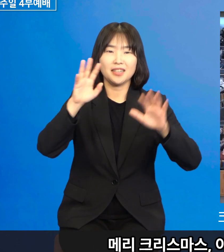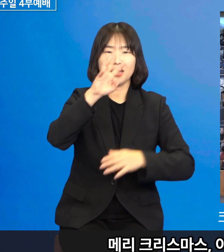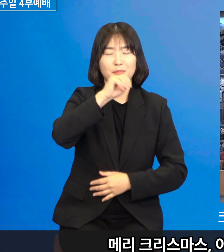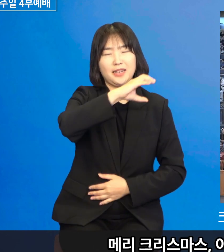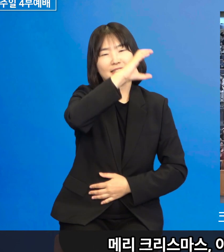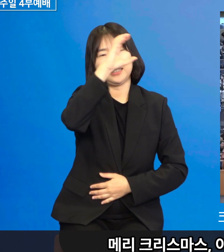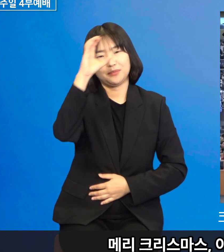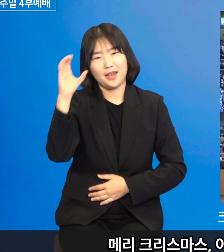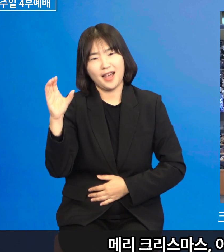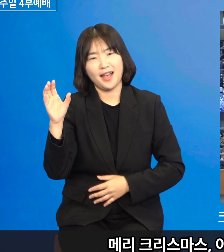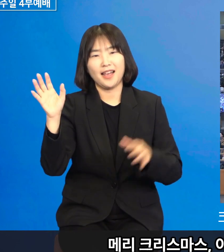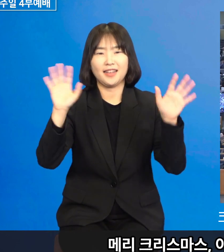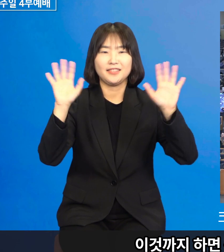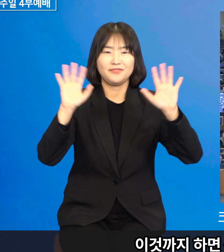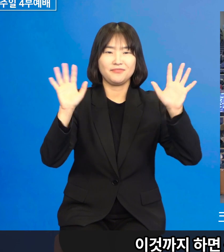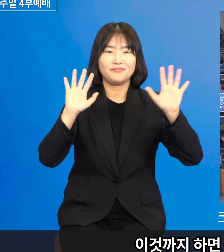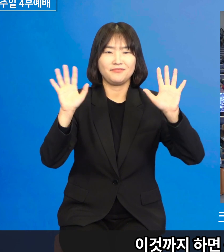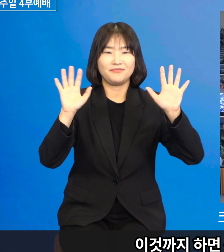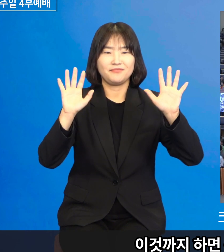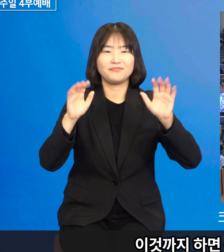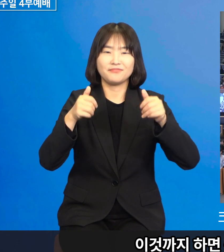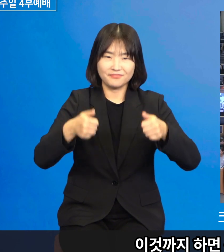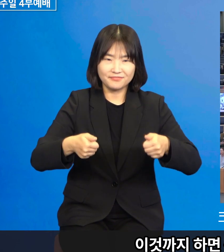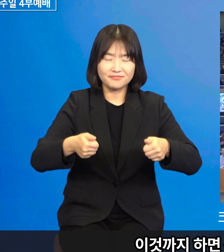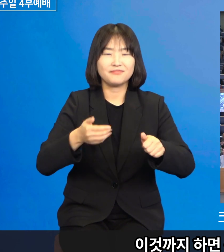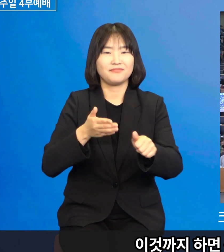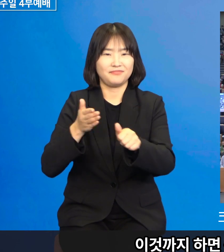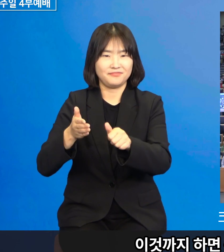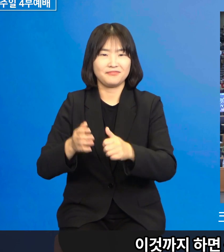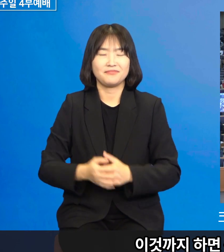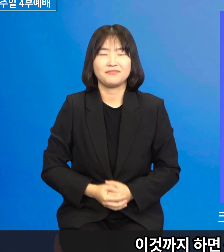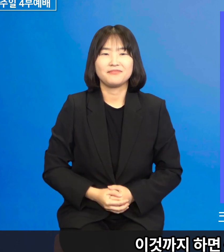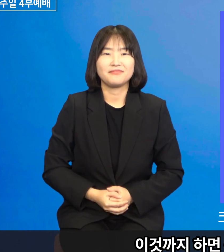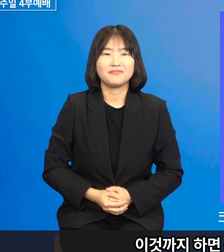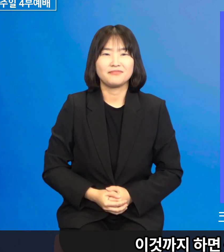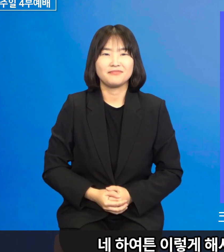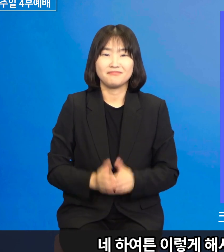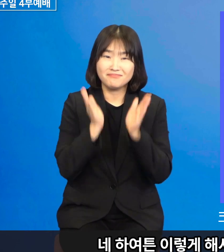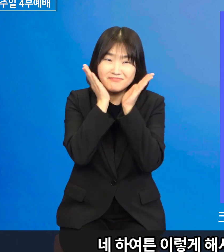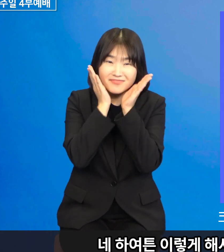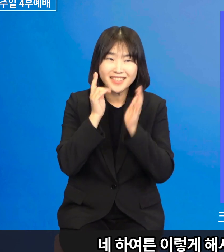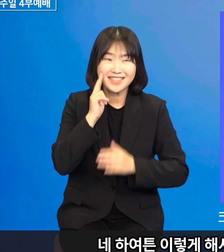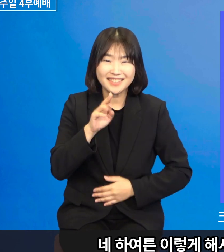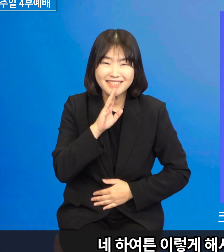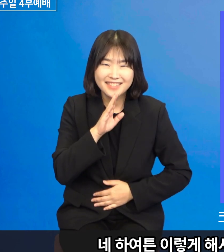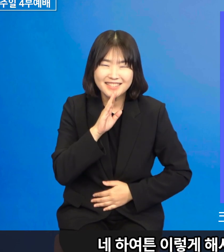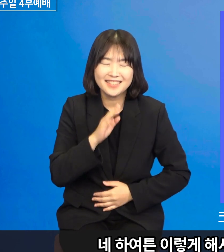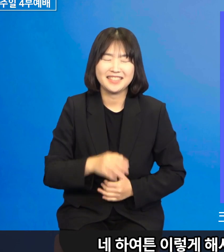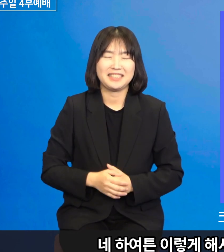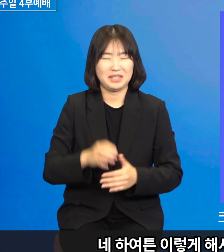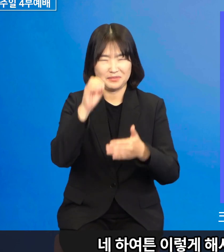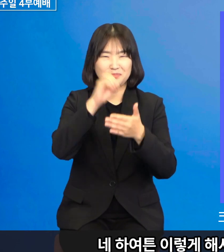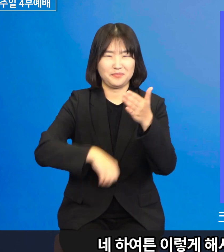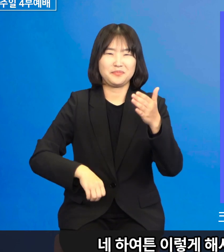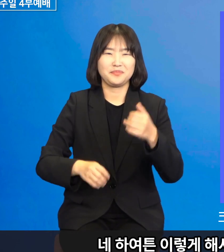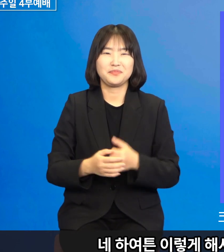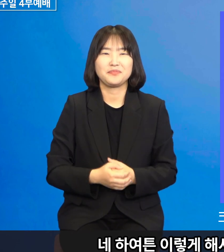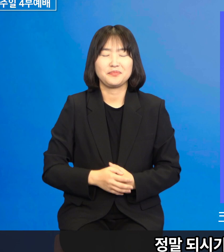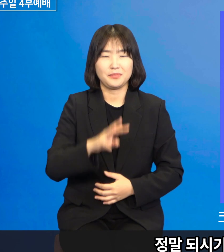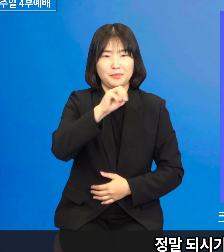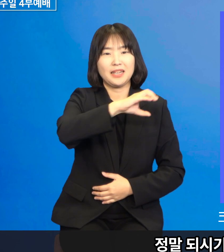이렇게 메리 크리스마스. 네, 이것까지 하면 좀 너무 심하겠죠. 네, 하여튼 그렇게 해서 메리